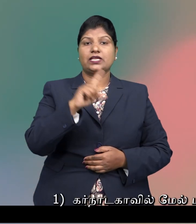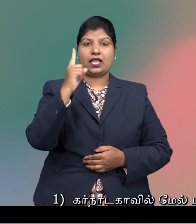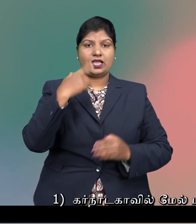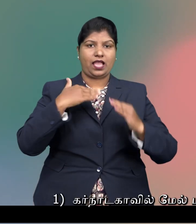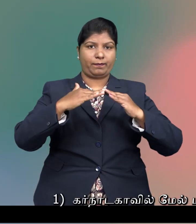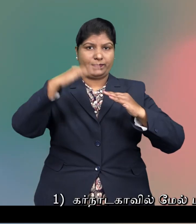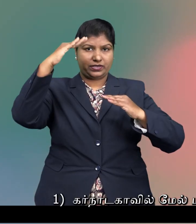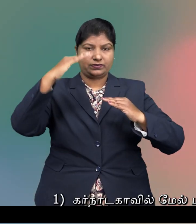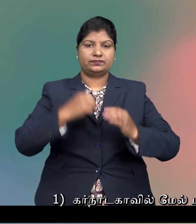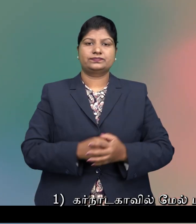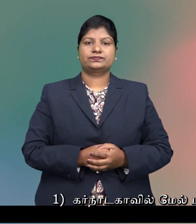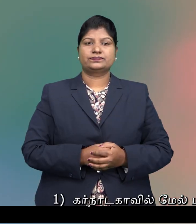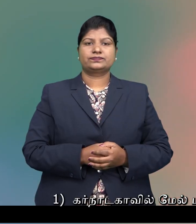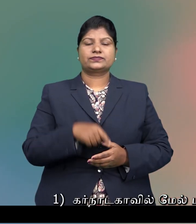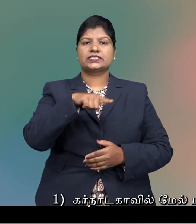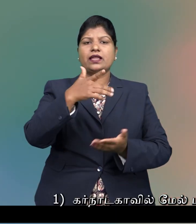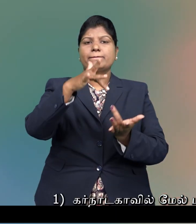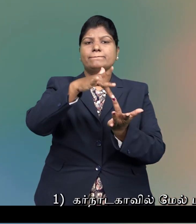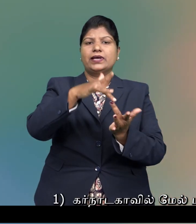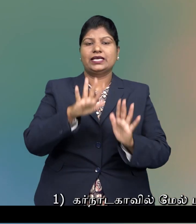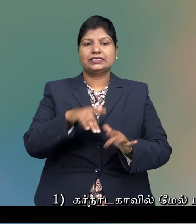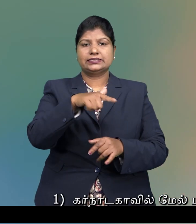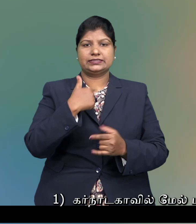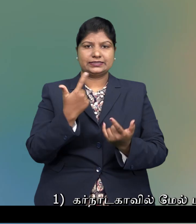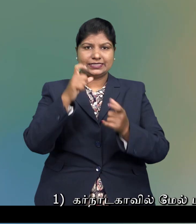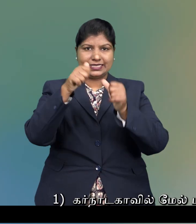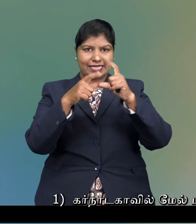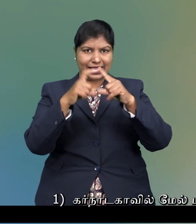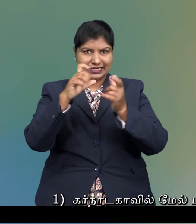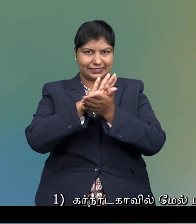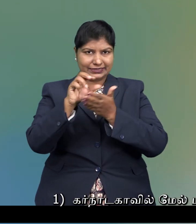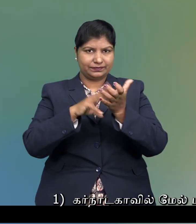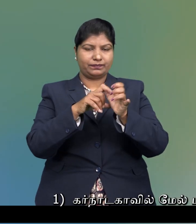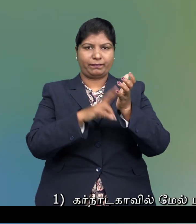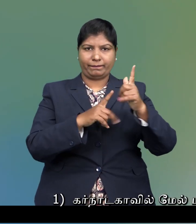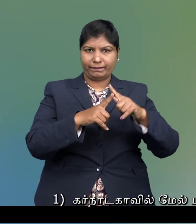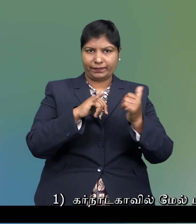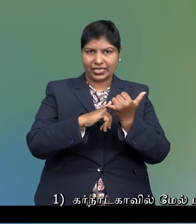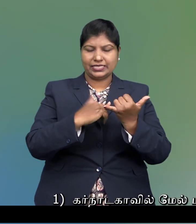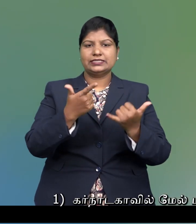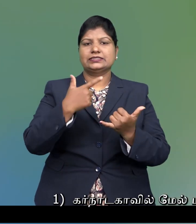கர்நாடகாவில் மேல் மற்றும் நடுத்தர நீர்பிடிப்பு பகுதிகள் மற்றும்